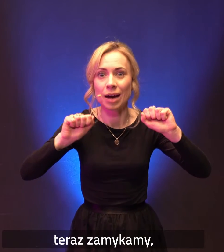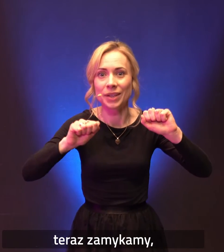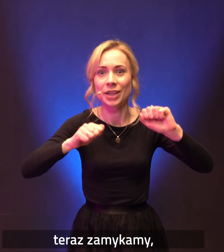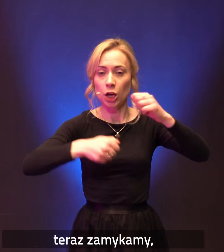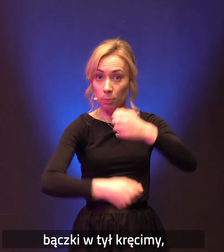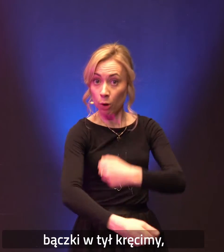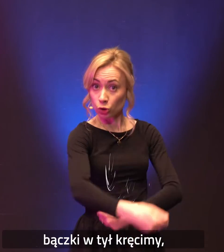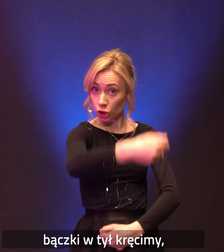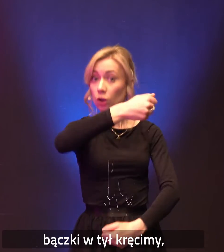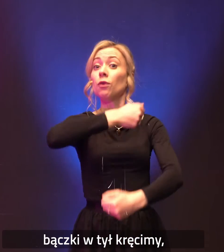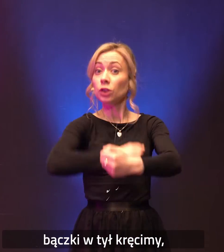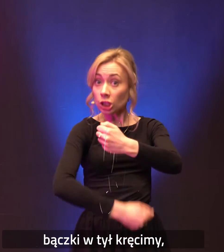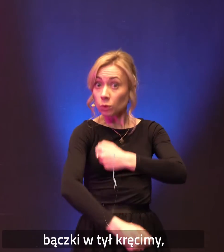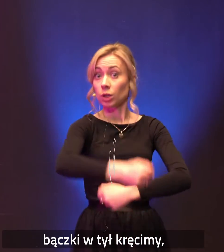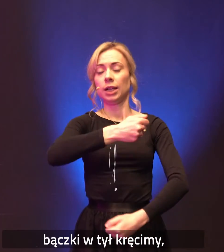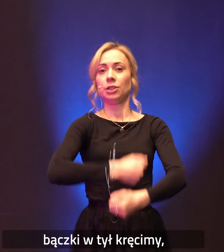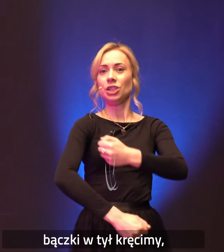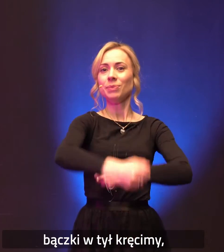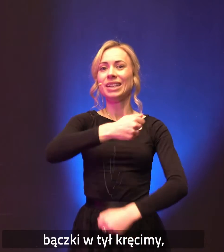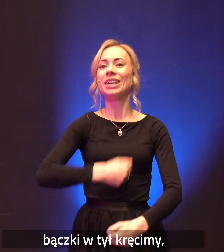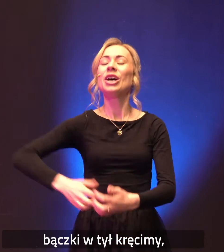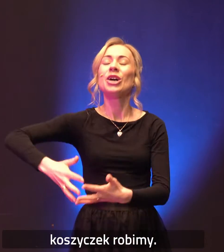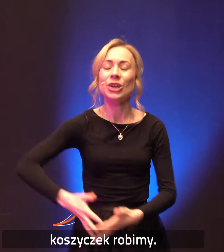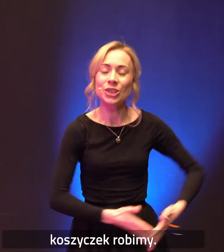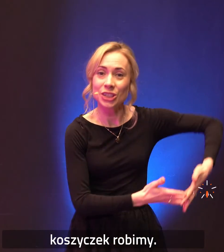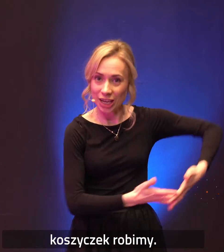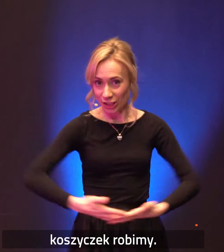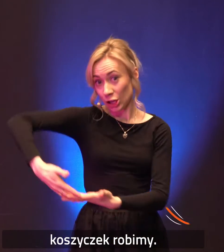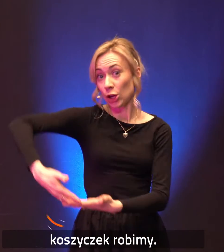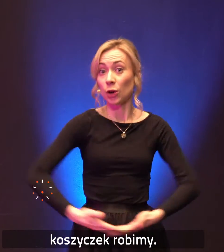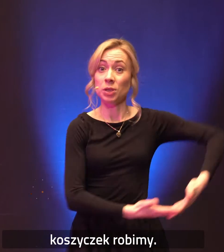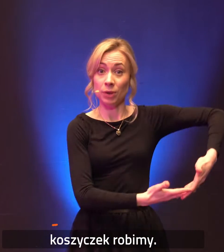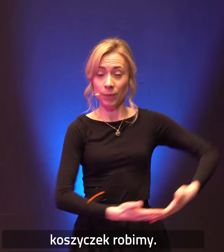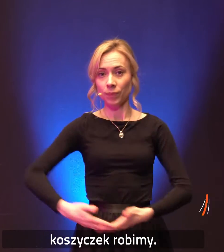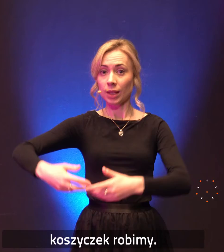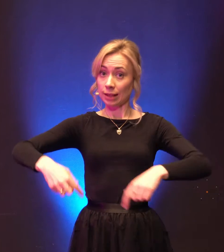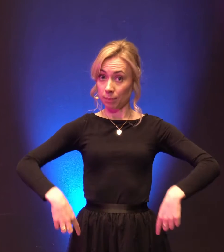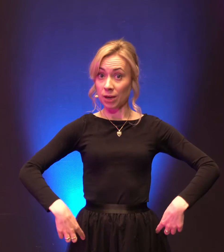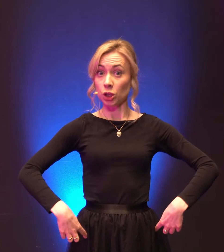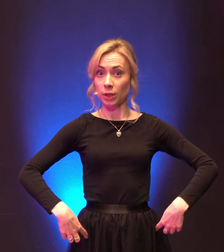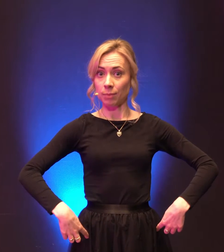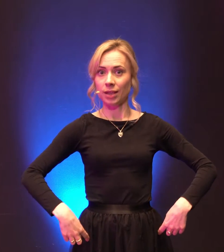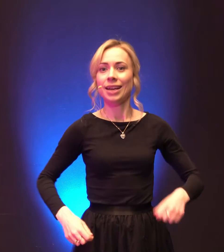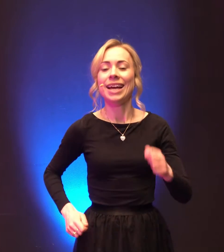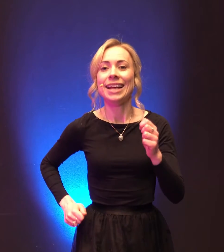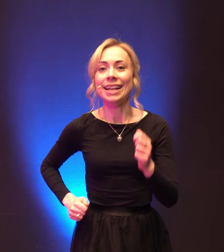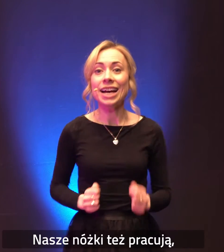zamykamy. Bączki w tył kręcimy, koszyczek robimy. Maszerujemy.